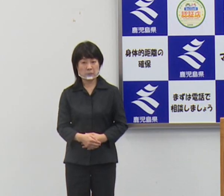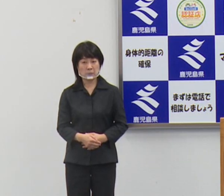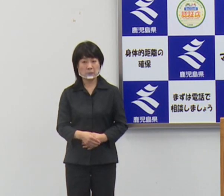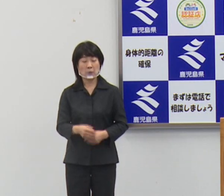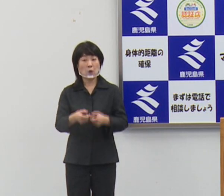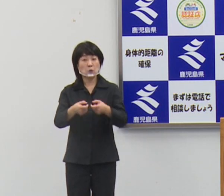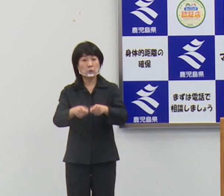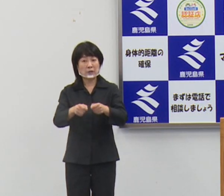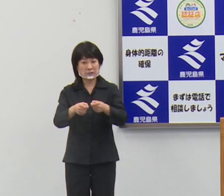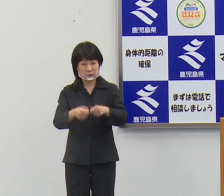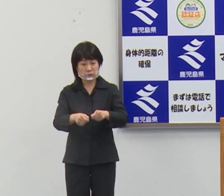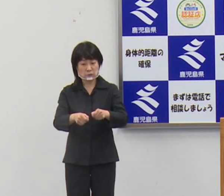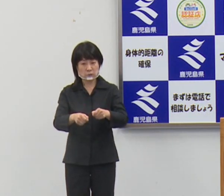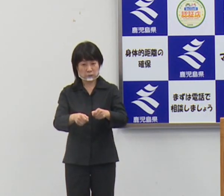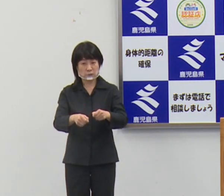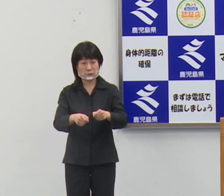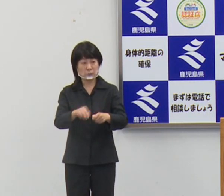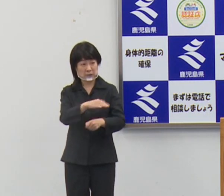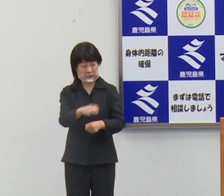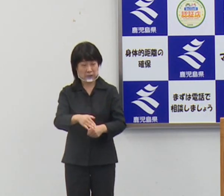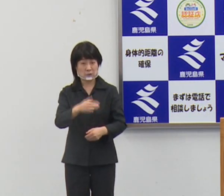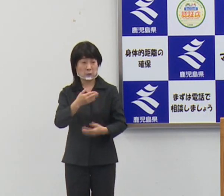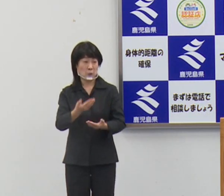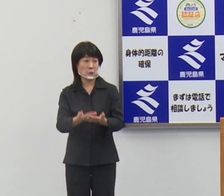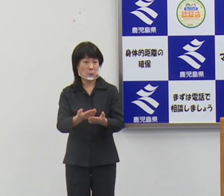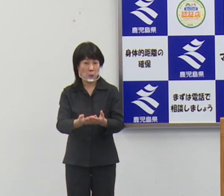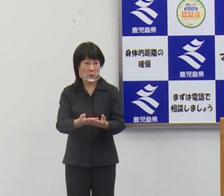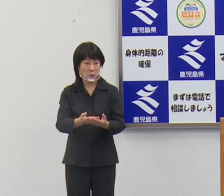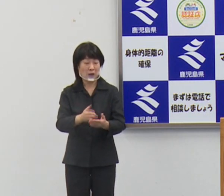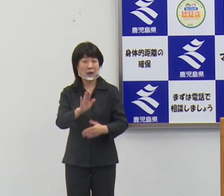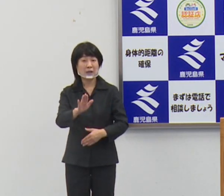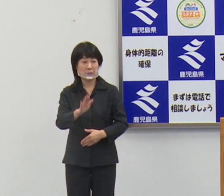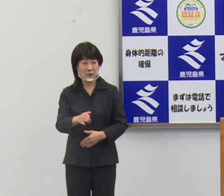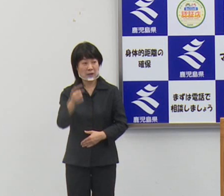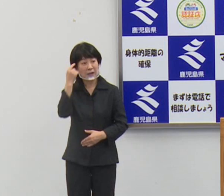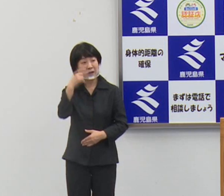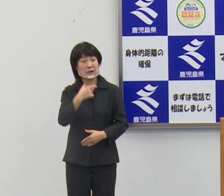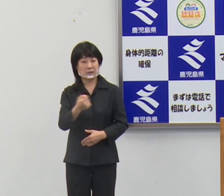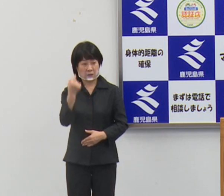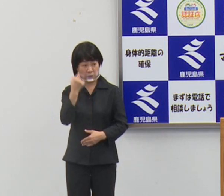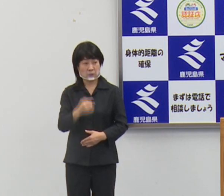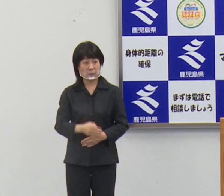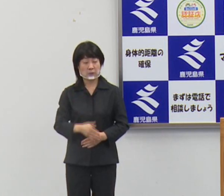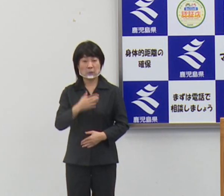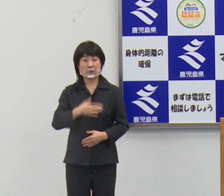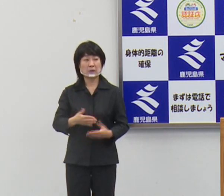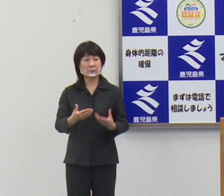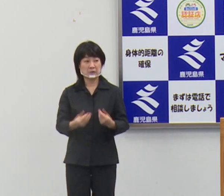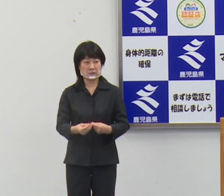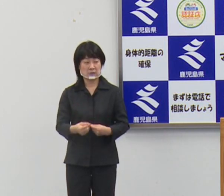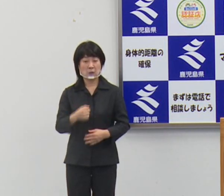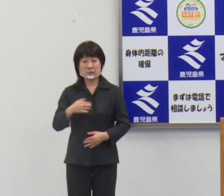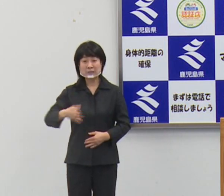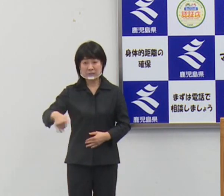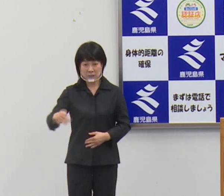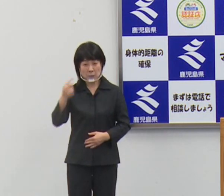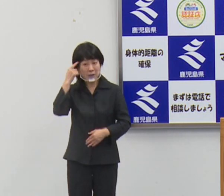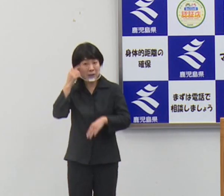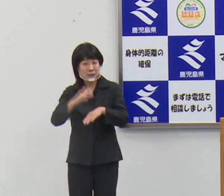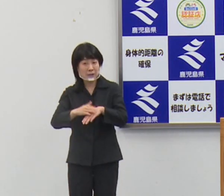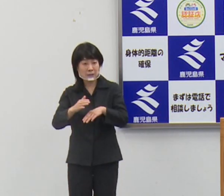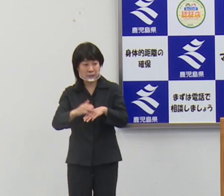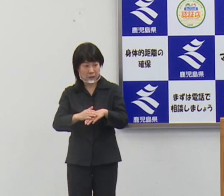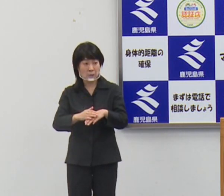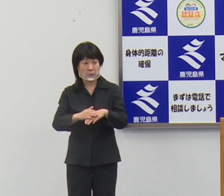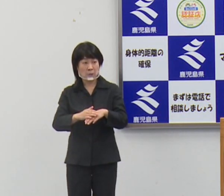は、もしなんかご要望あればまたお聞きしながら考えたいと思いますけども。 かりました。またこちらとしての考え方も暮ら